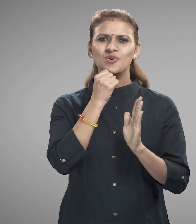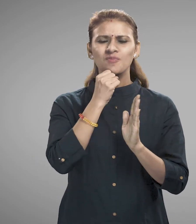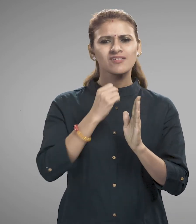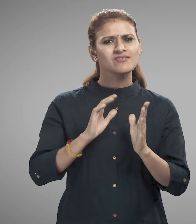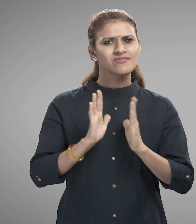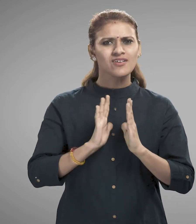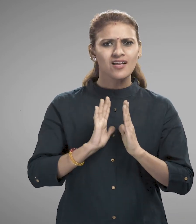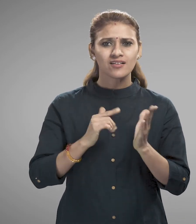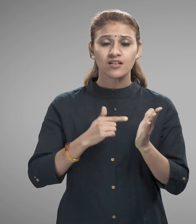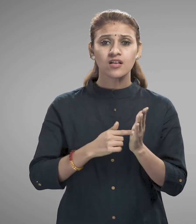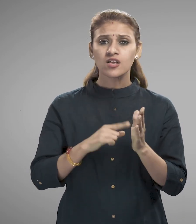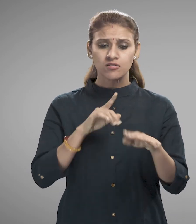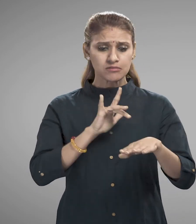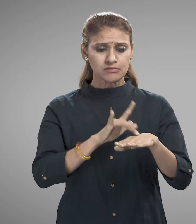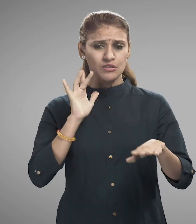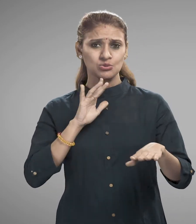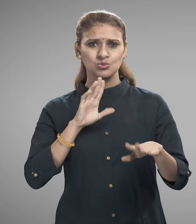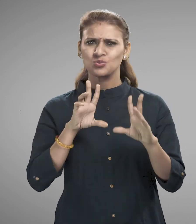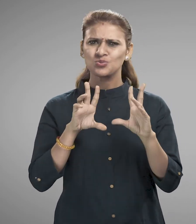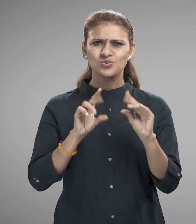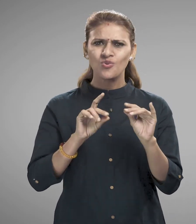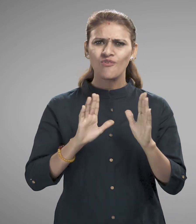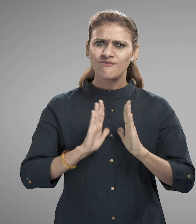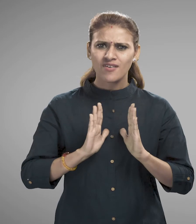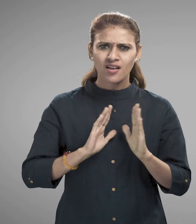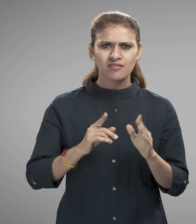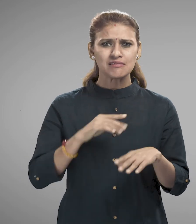और उसमें कुछ भी अशुद्ध, प्रदूषित या गंदा नहीं है।